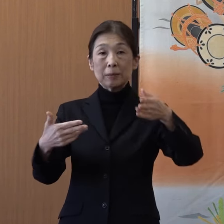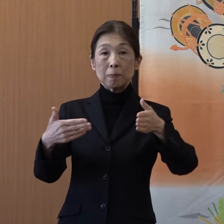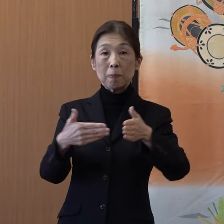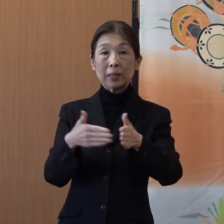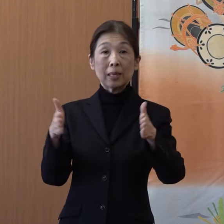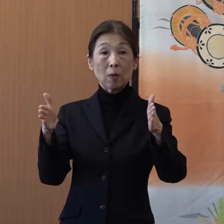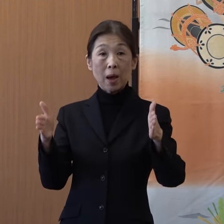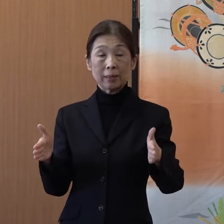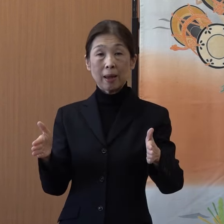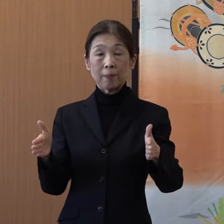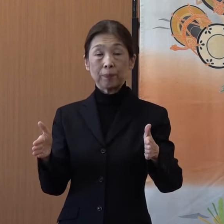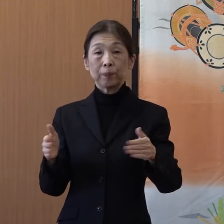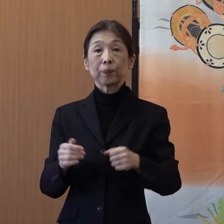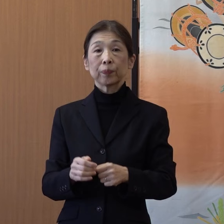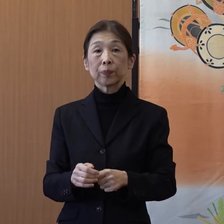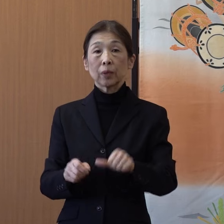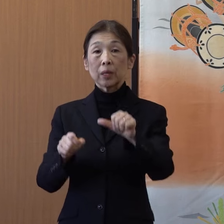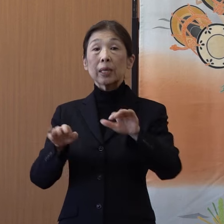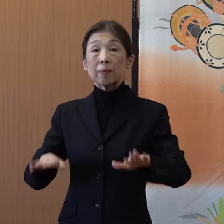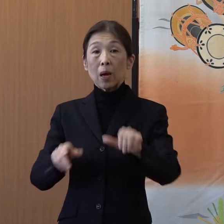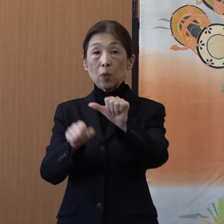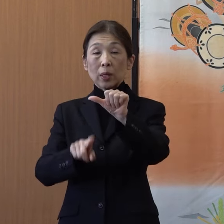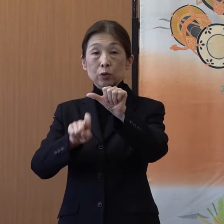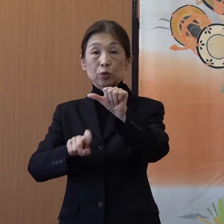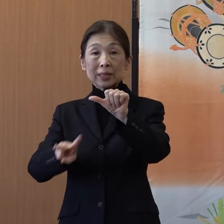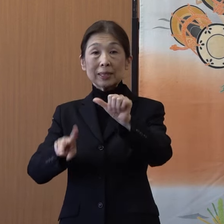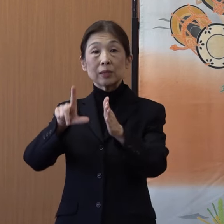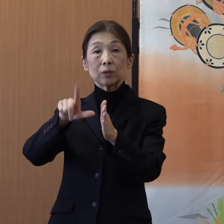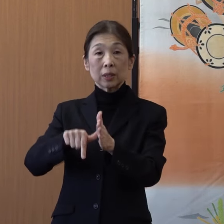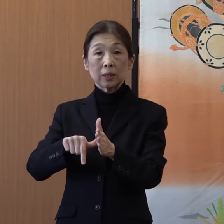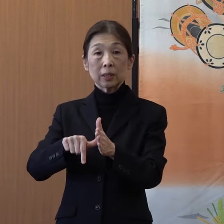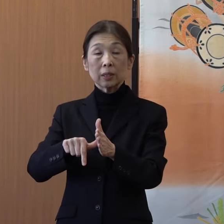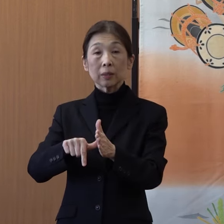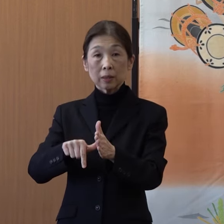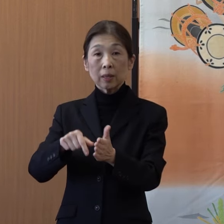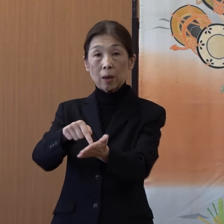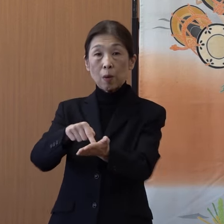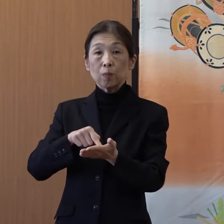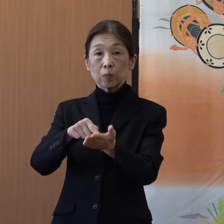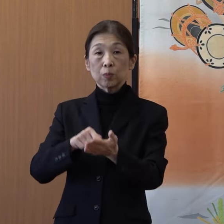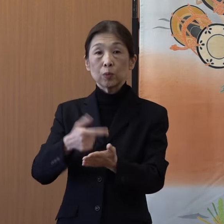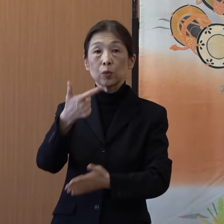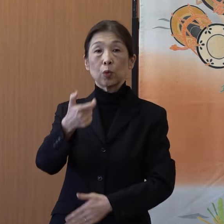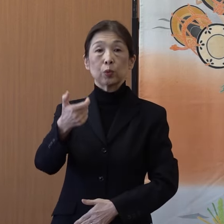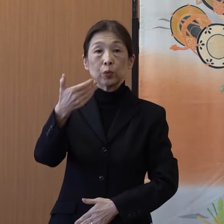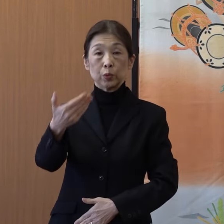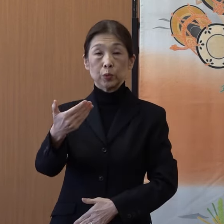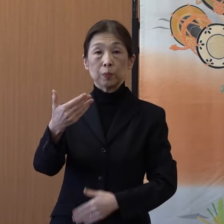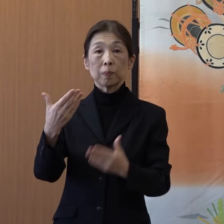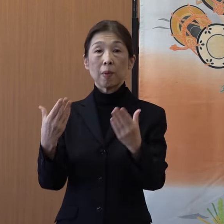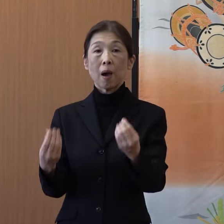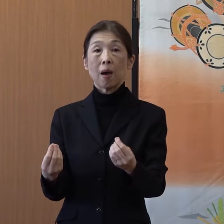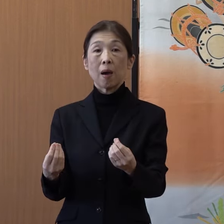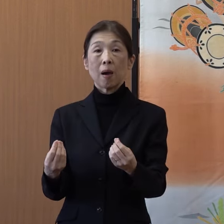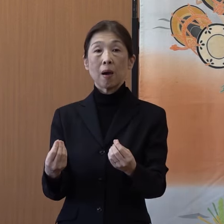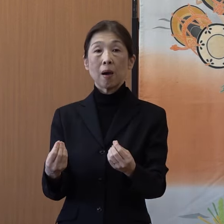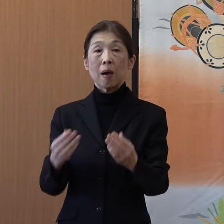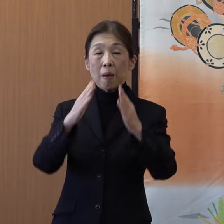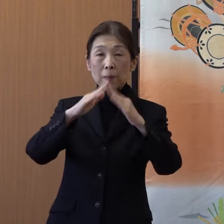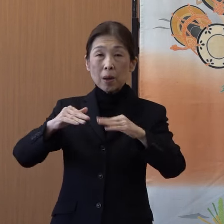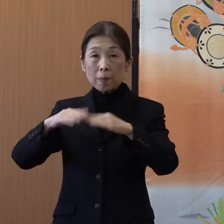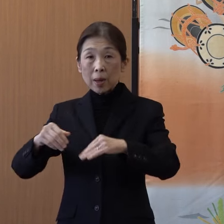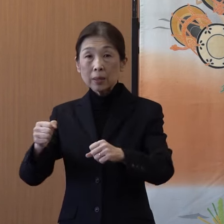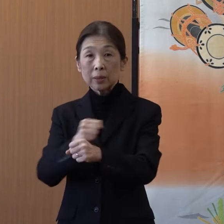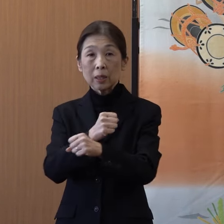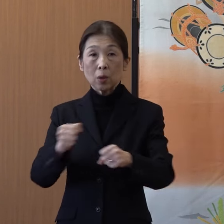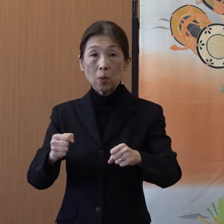で、5月12日現在69件の申請を受け付けており、解体作業は